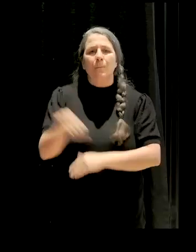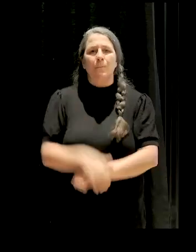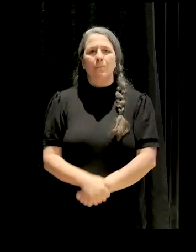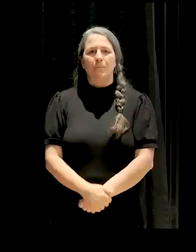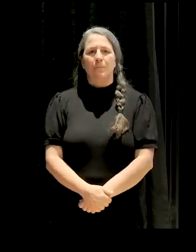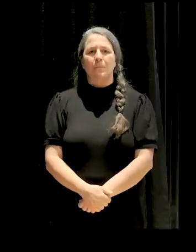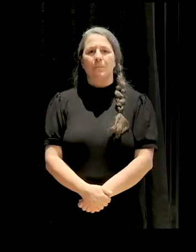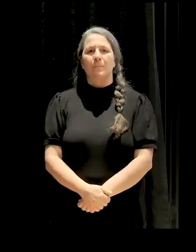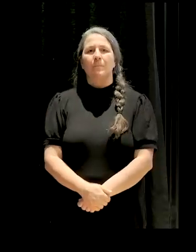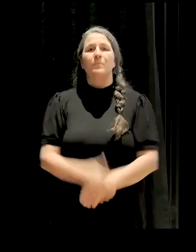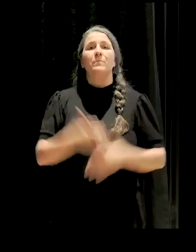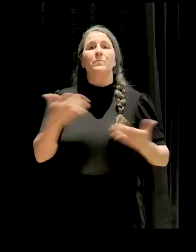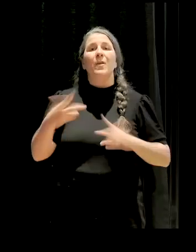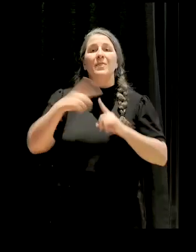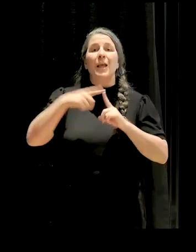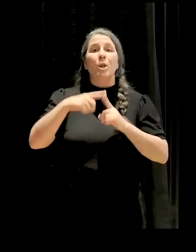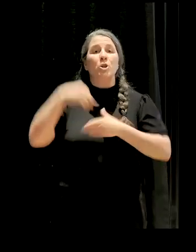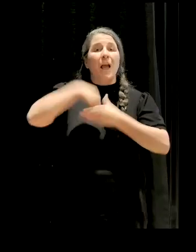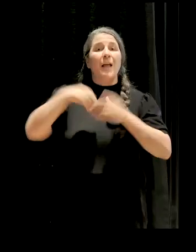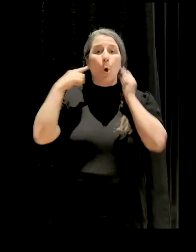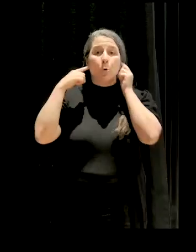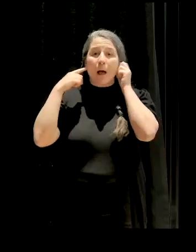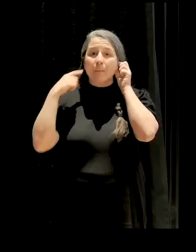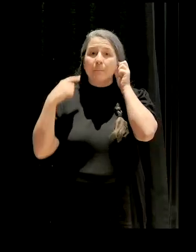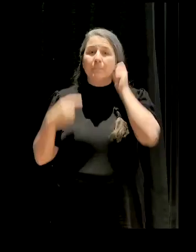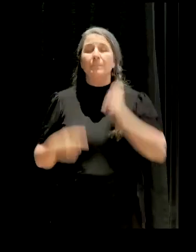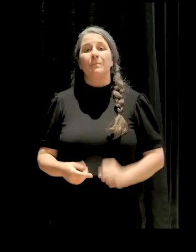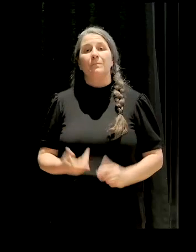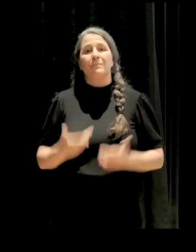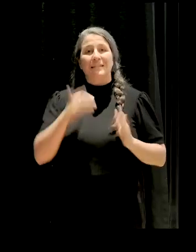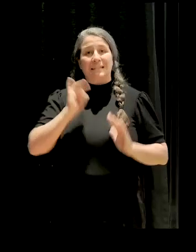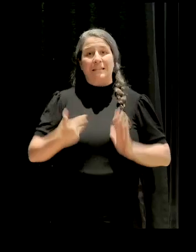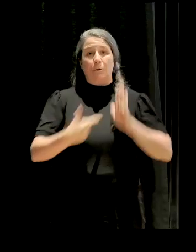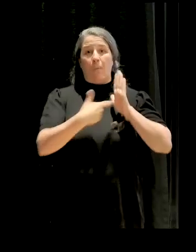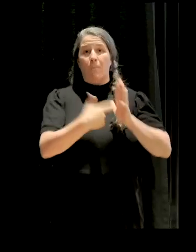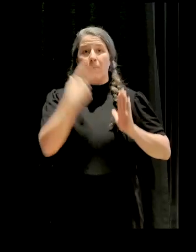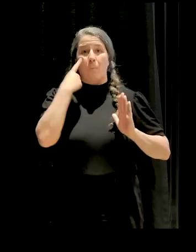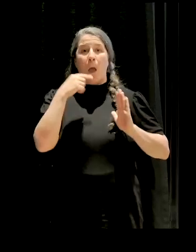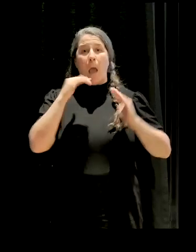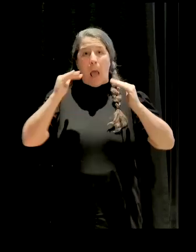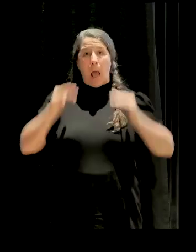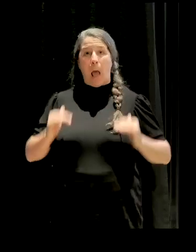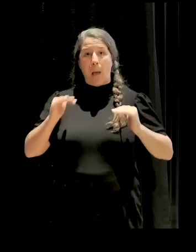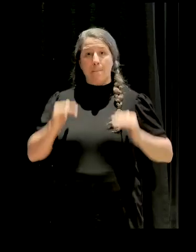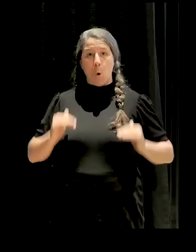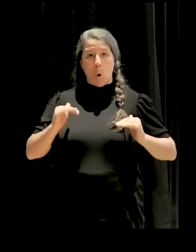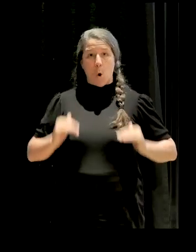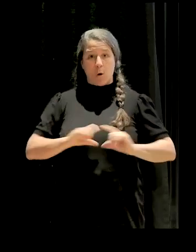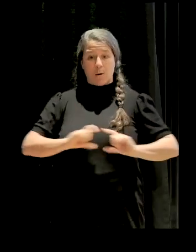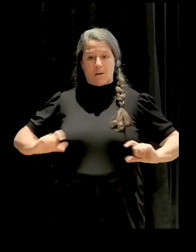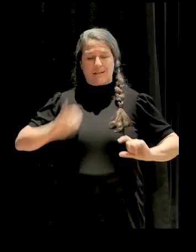les technologies intra-auriculaires, mais dans le fond, c'est quoi ça? C'est qu'est-ce que vous voyez sur l'affiche dans le milieu bas de